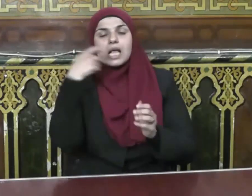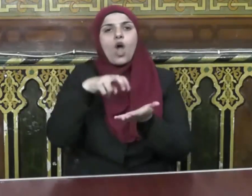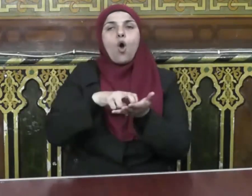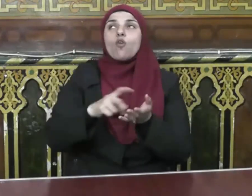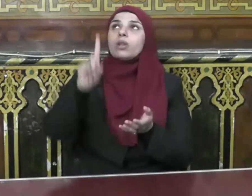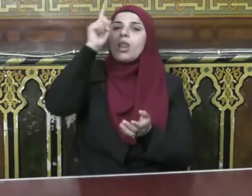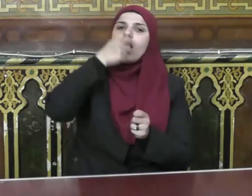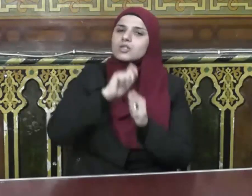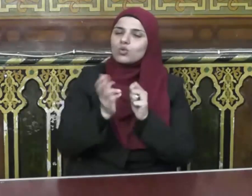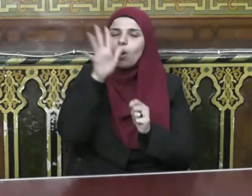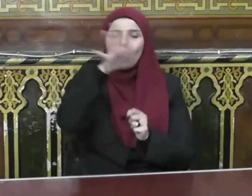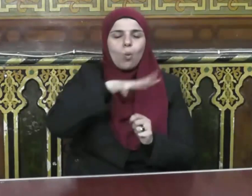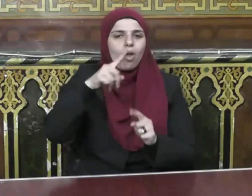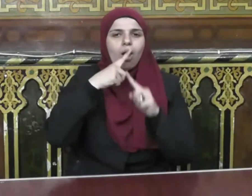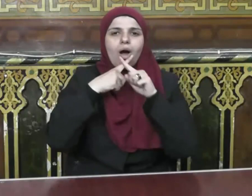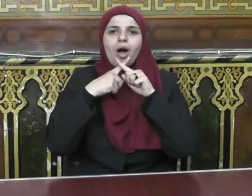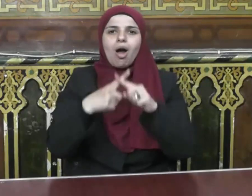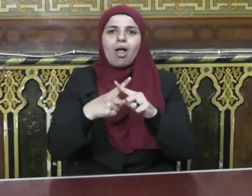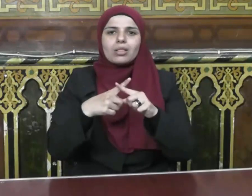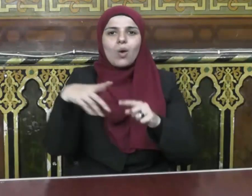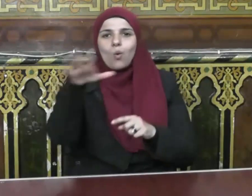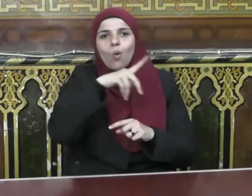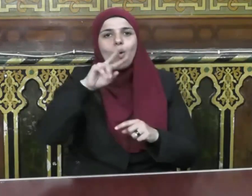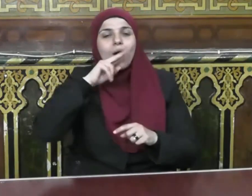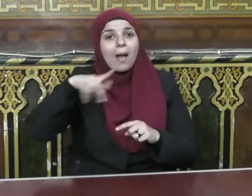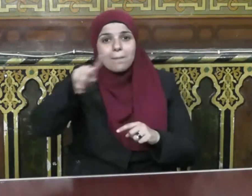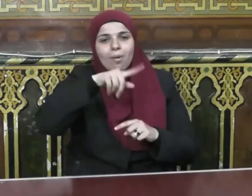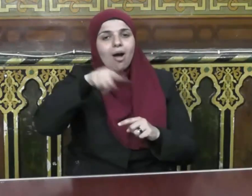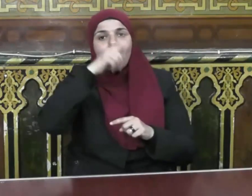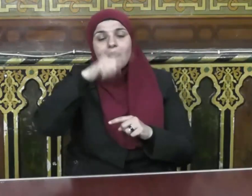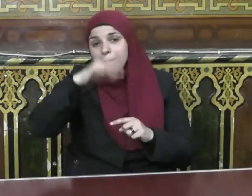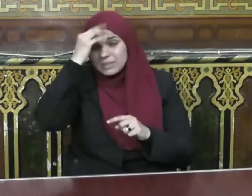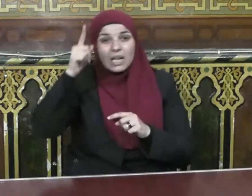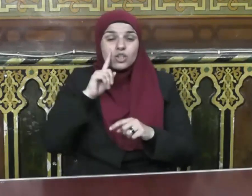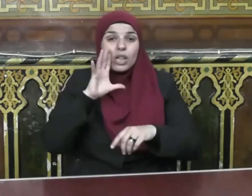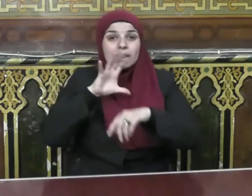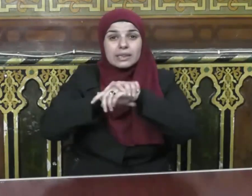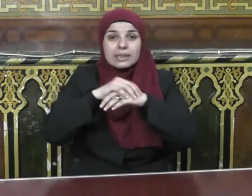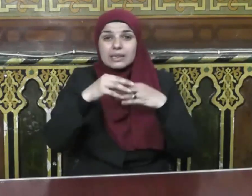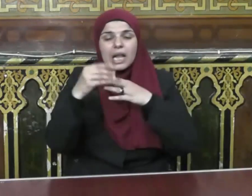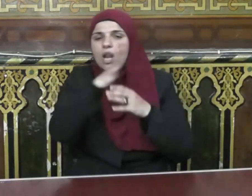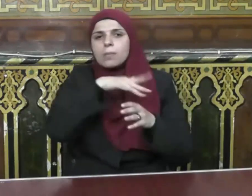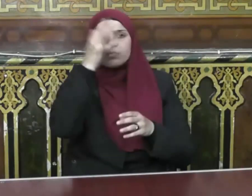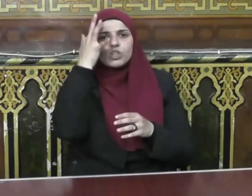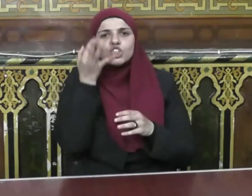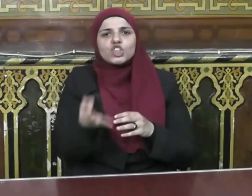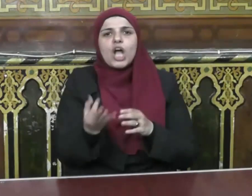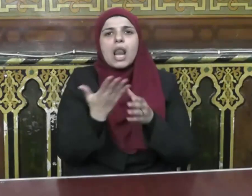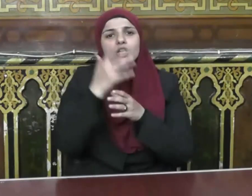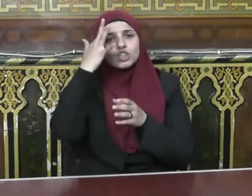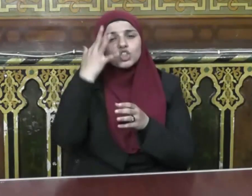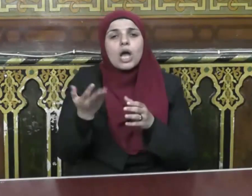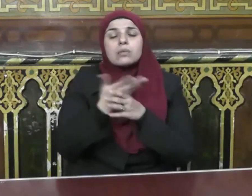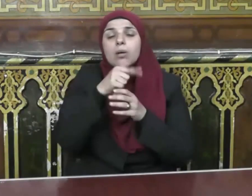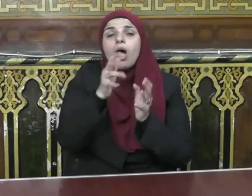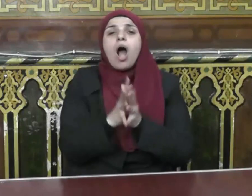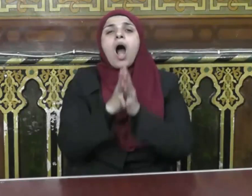وجل. وهذا إن دل فإنما يدل على جهلهم بعظمة هذا الدين